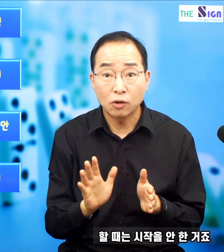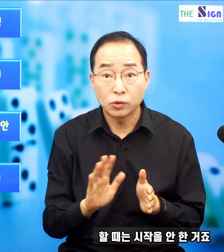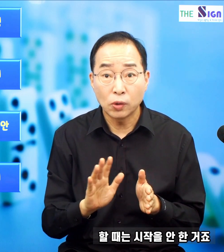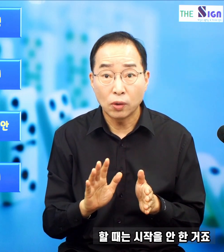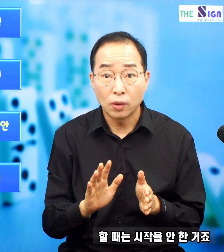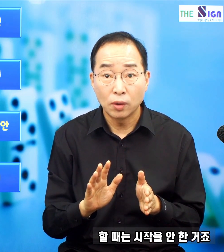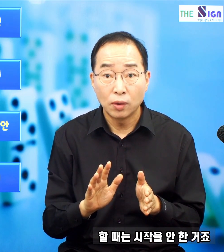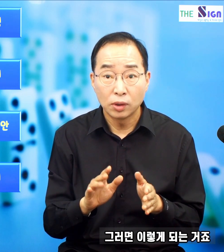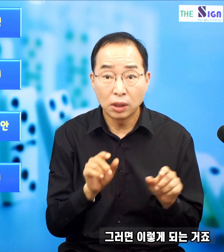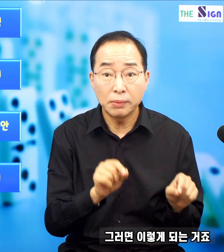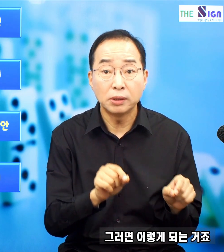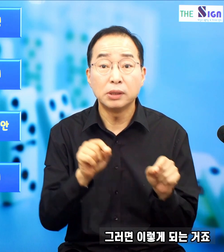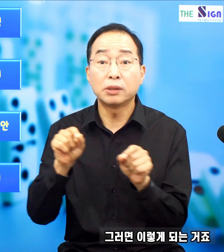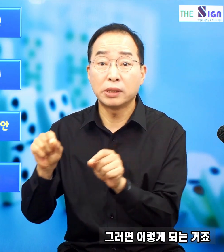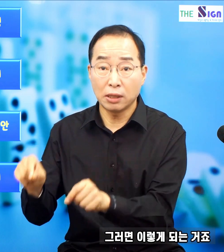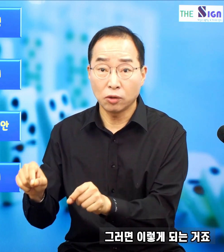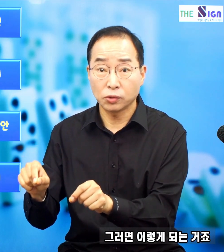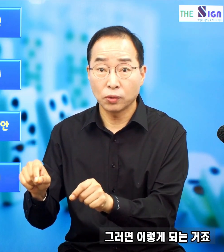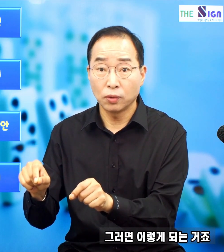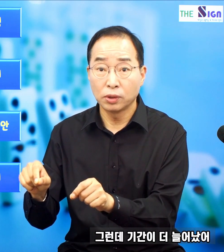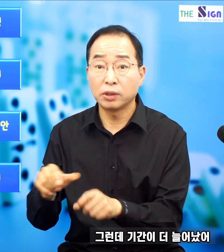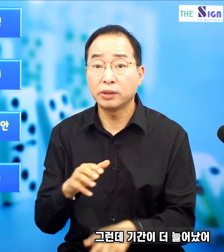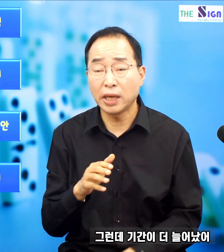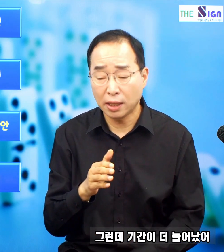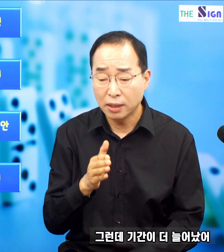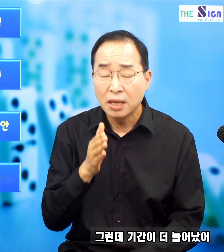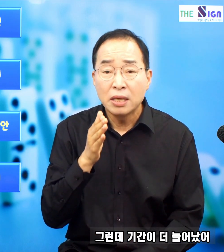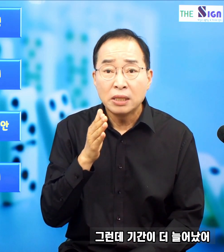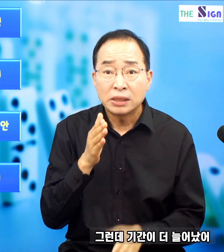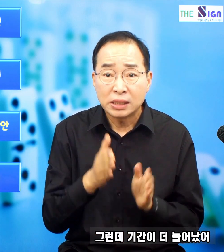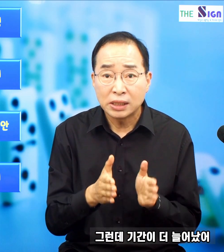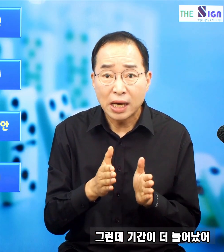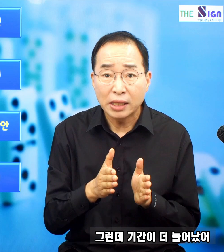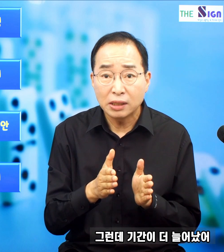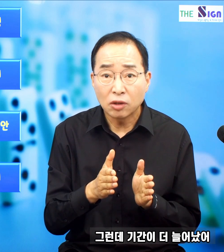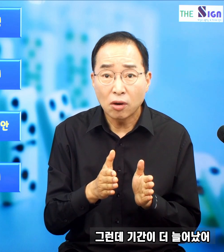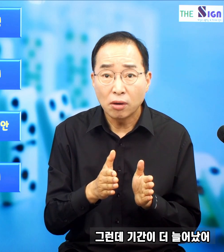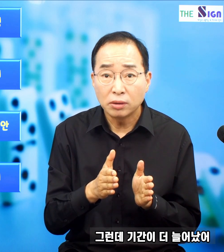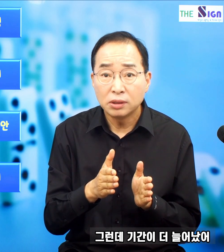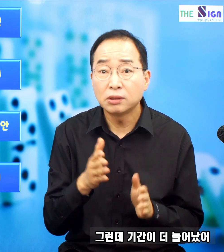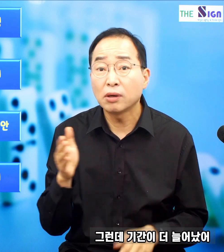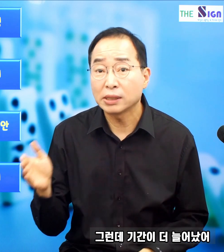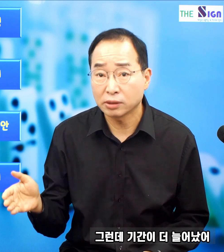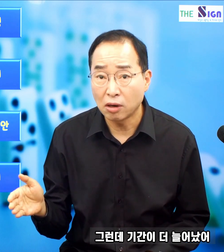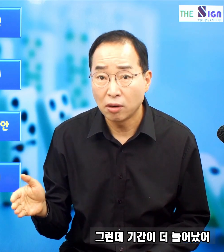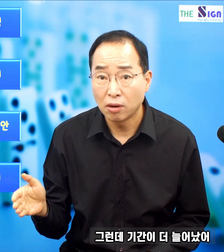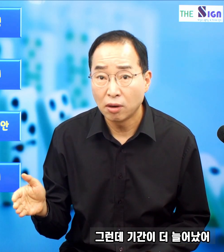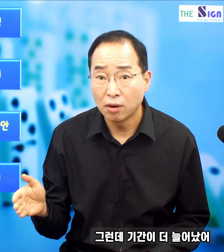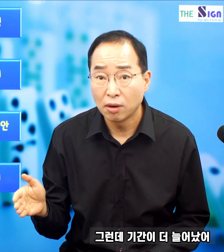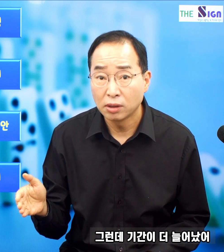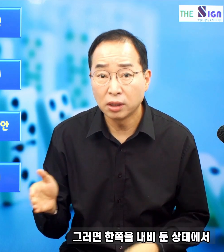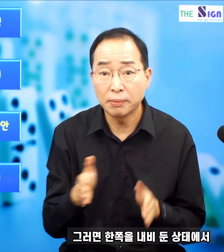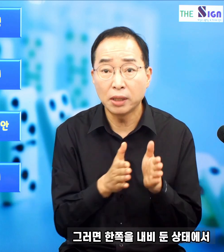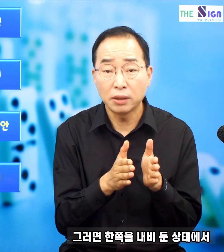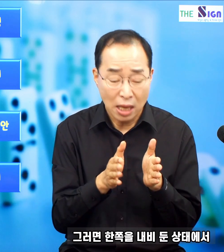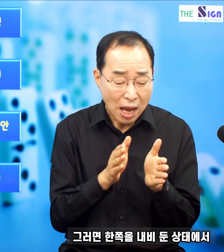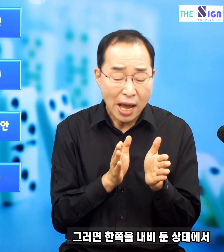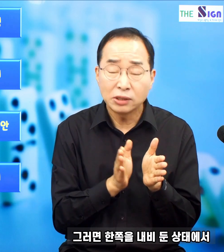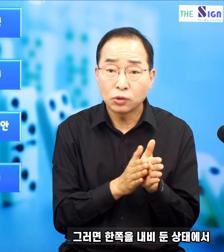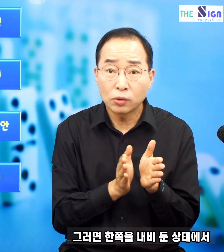거죠. 그러면 이렇게 되는 거죠. 그런데 기간이 더 늘어났어. 그러면 한쪽을